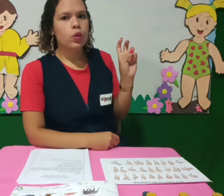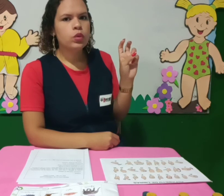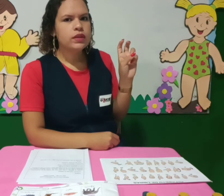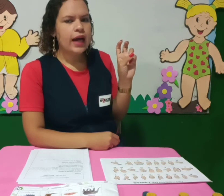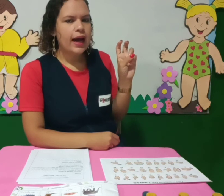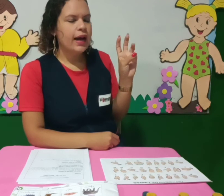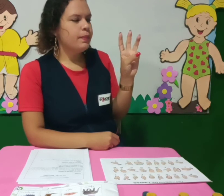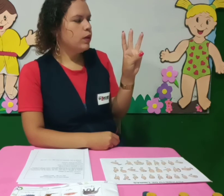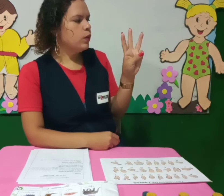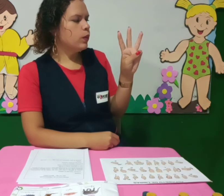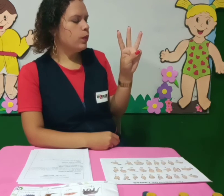aberto. O W.